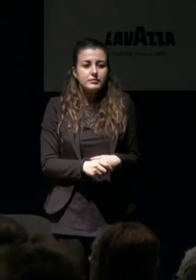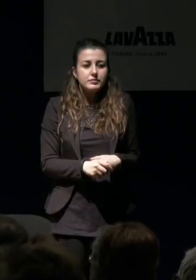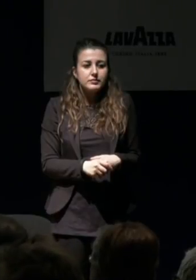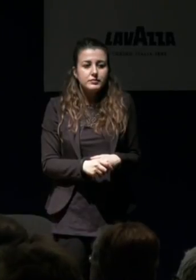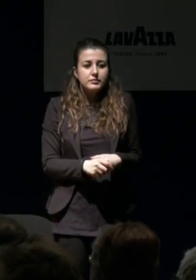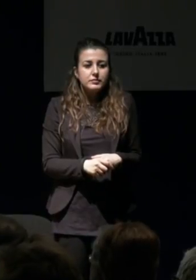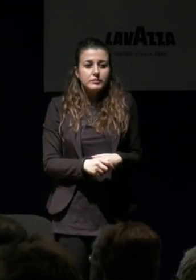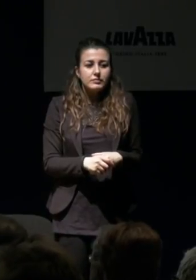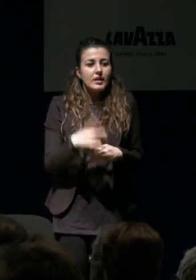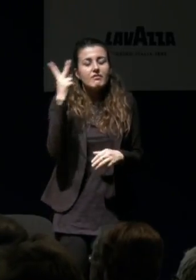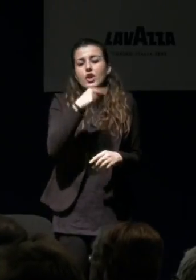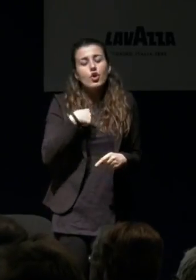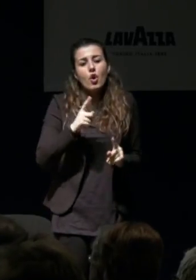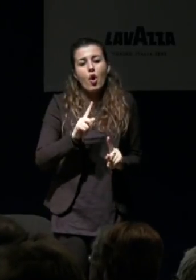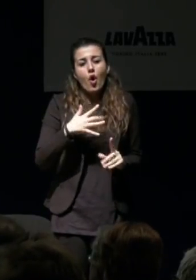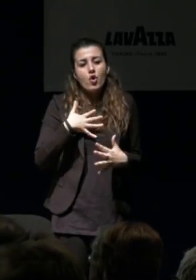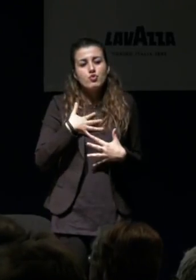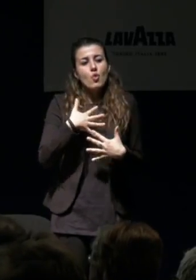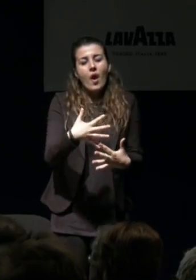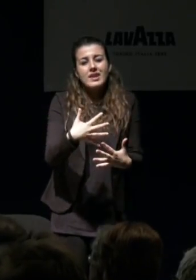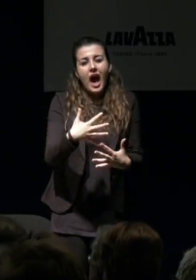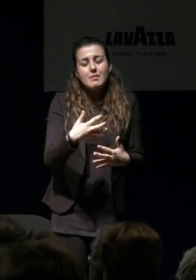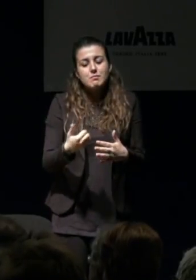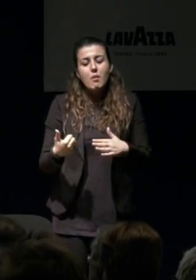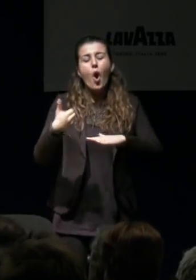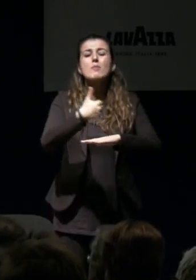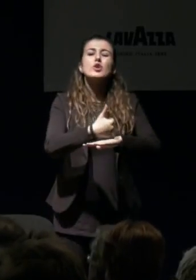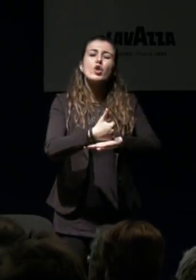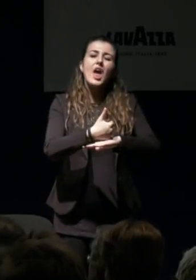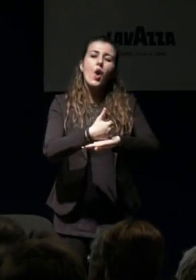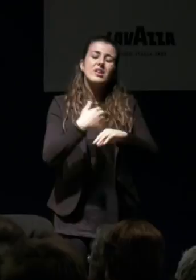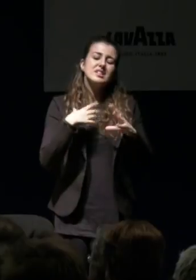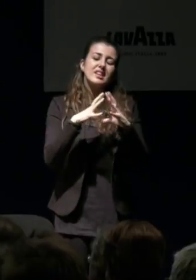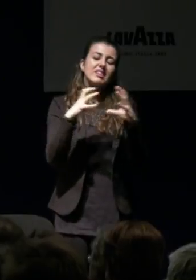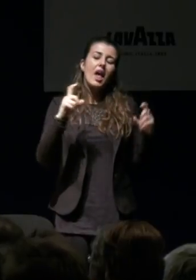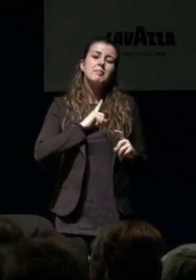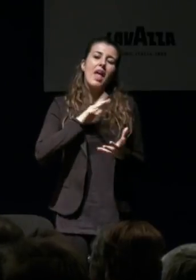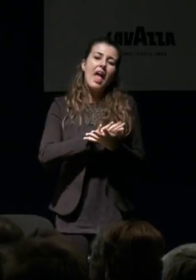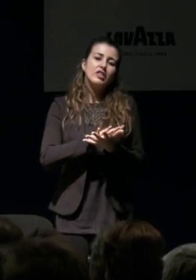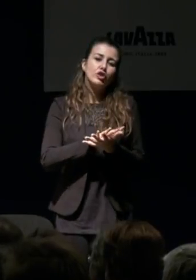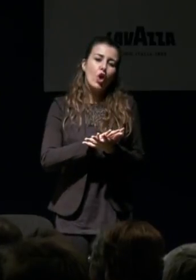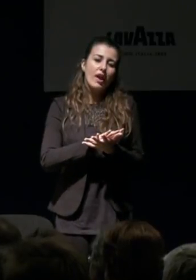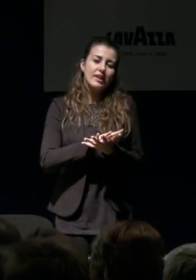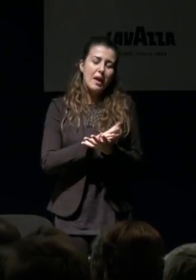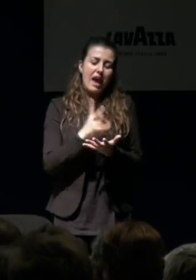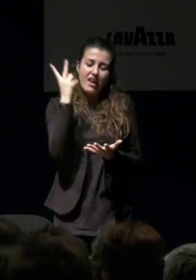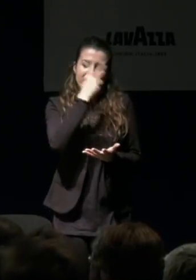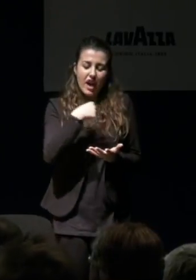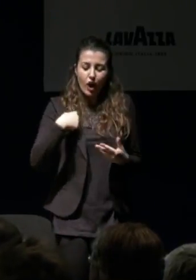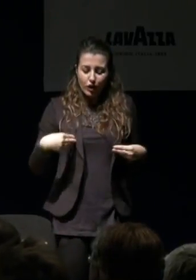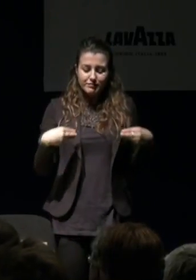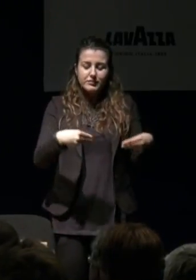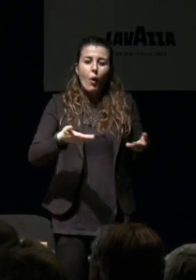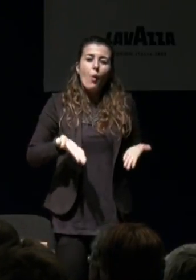io non amo il diciamo il protagonismo editoriale cederà però diciamo che sono sostanzialmente qui